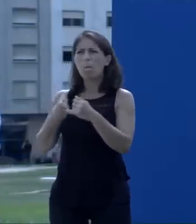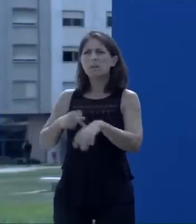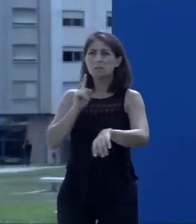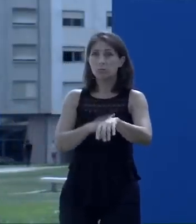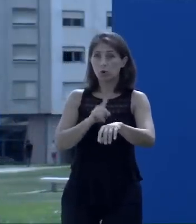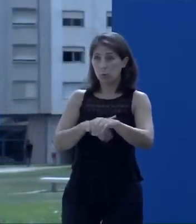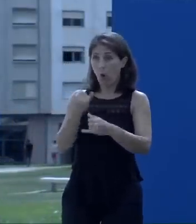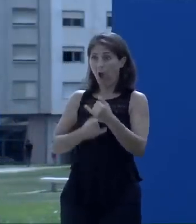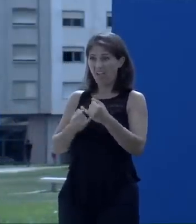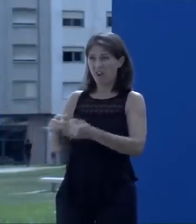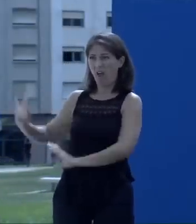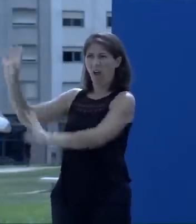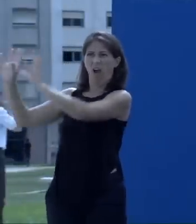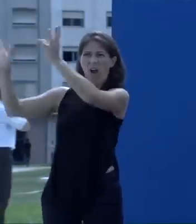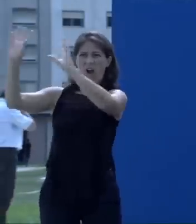arredor de onde lo estaba anunciando.